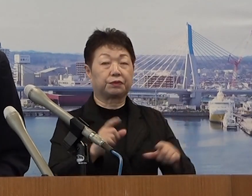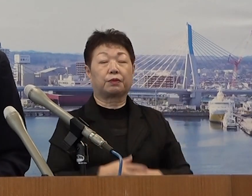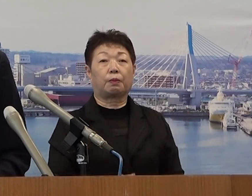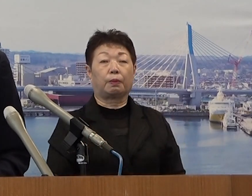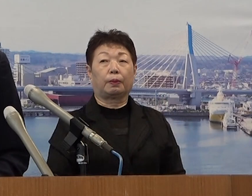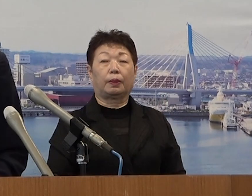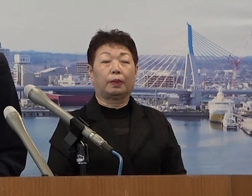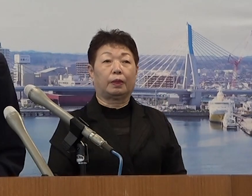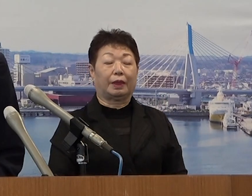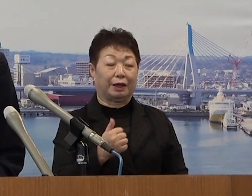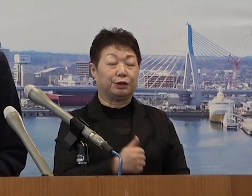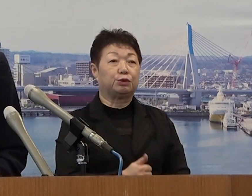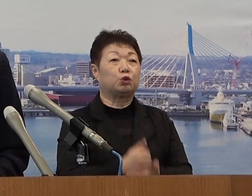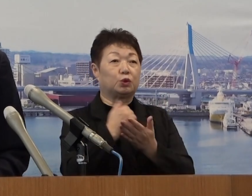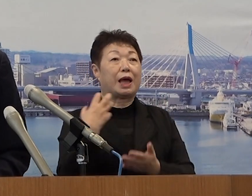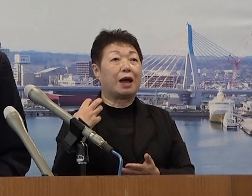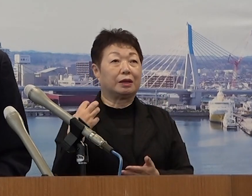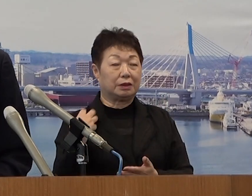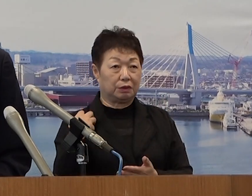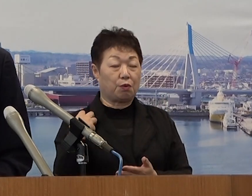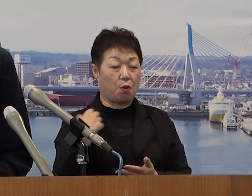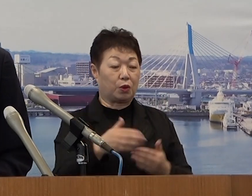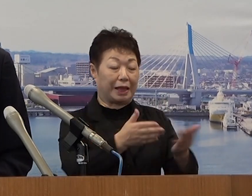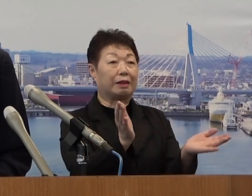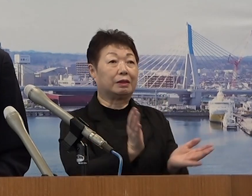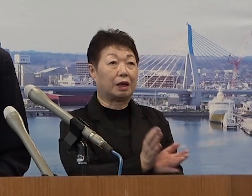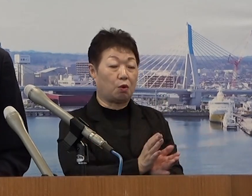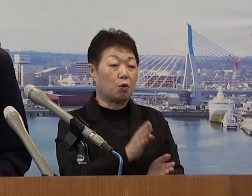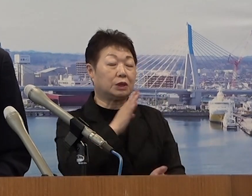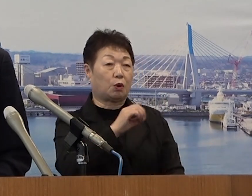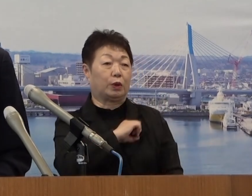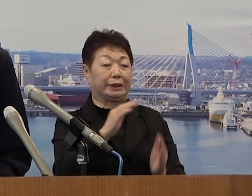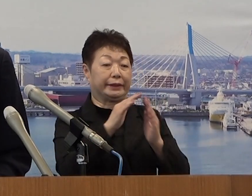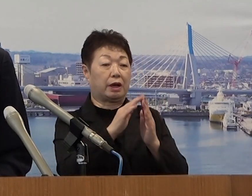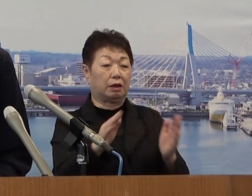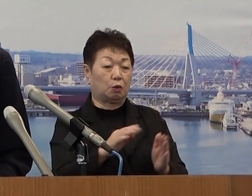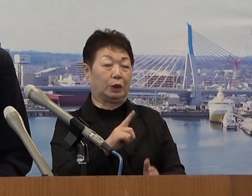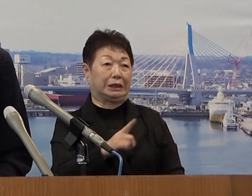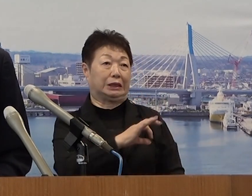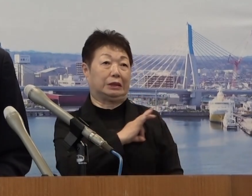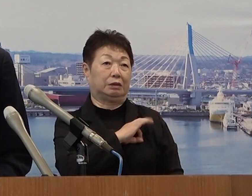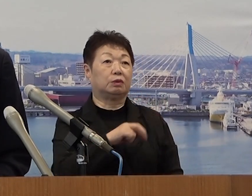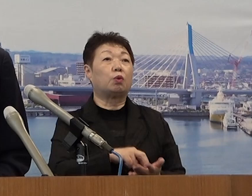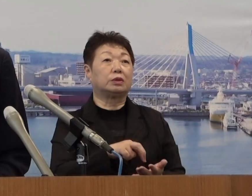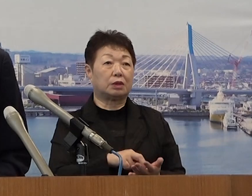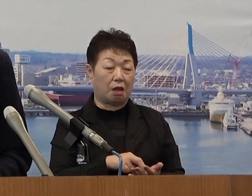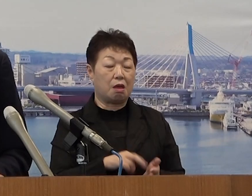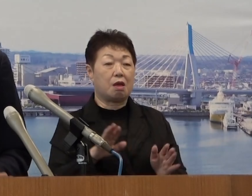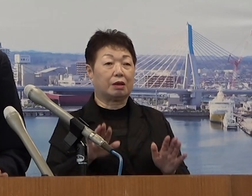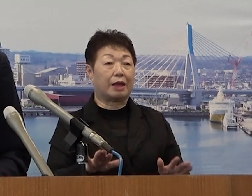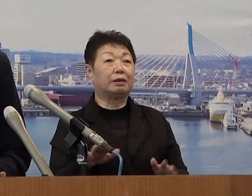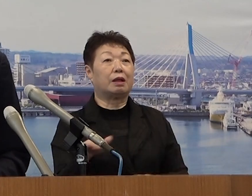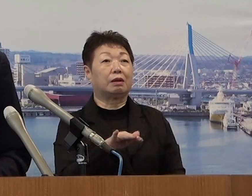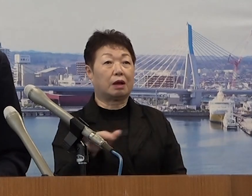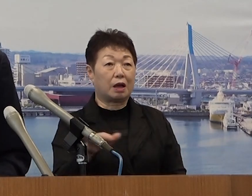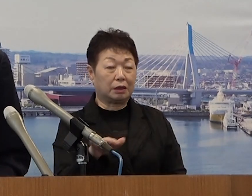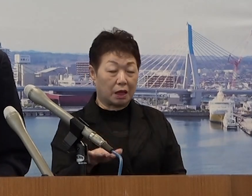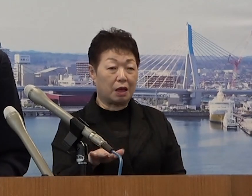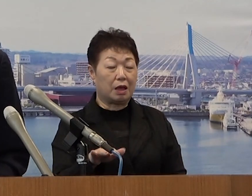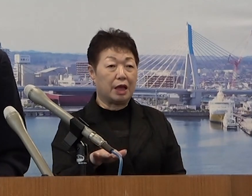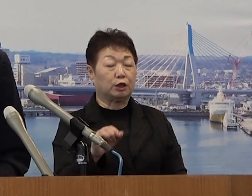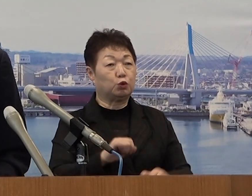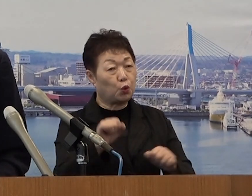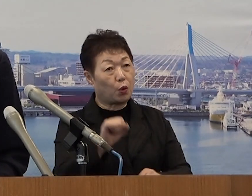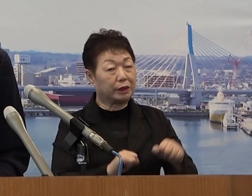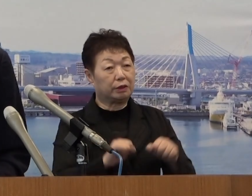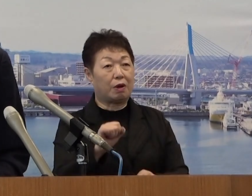まあ、主催団体といいますか実行委員会の一員としてですね、現時点では何かそういう動きというの